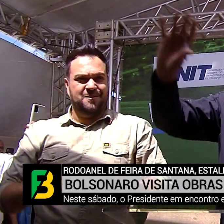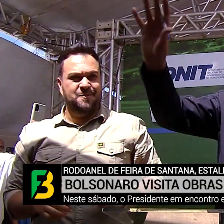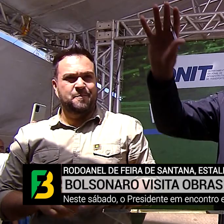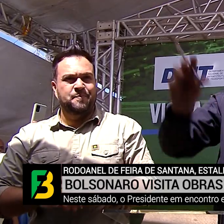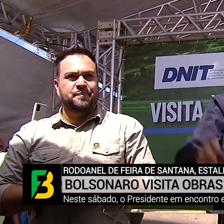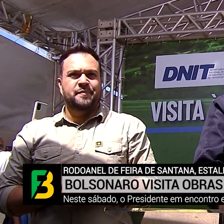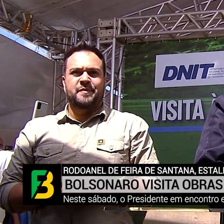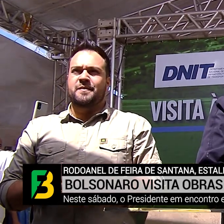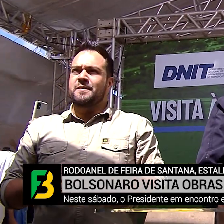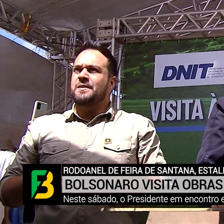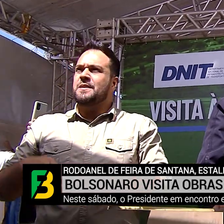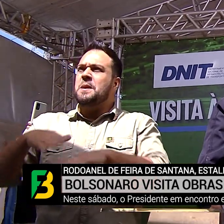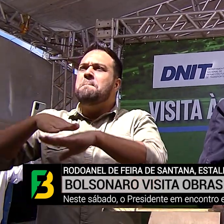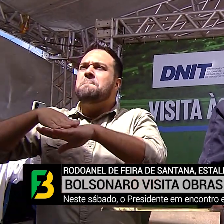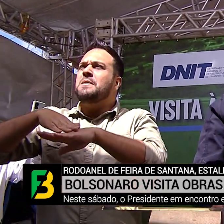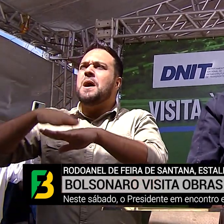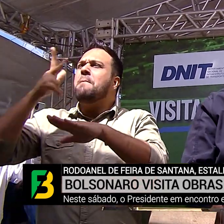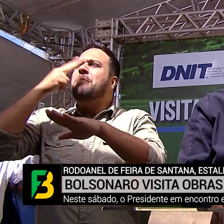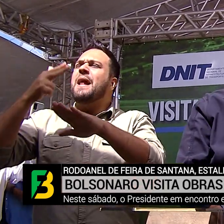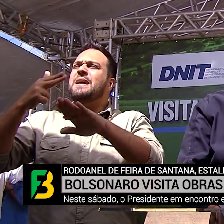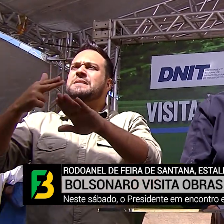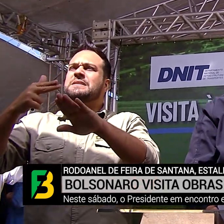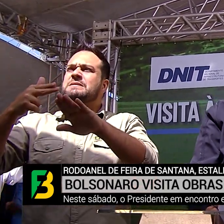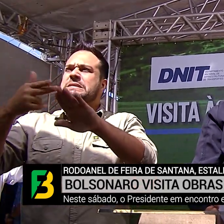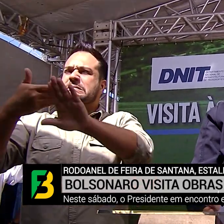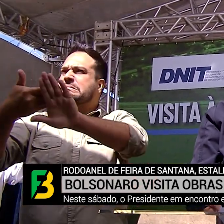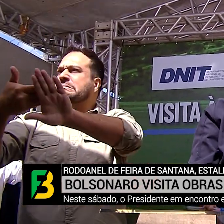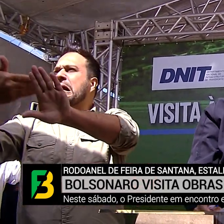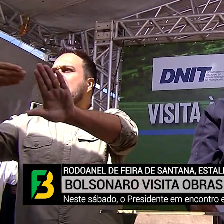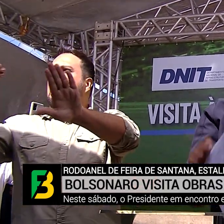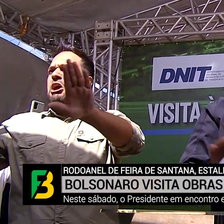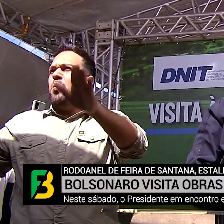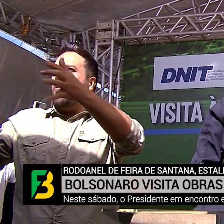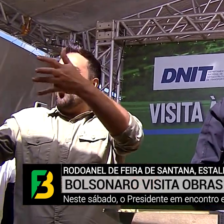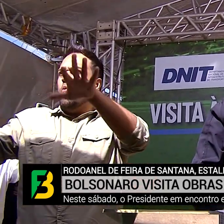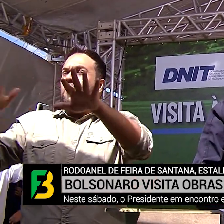Cada vez mais longe do vermelho, que mostra